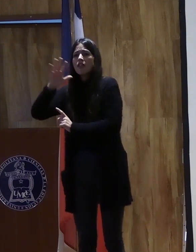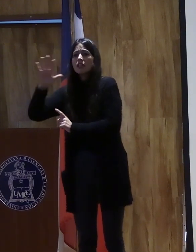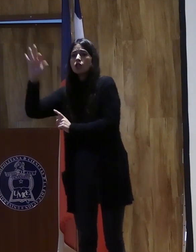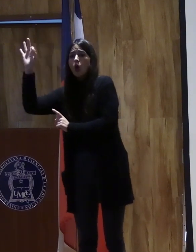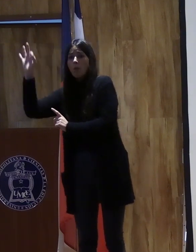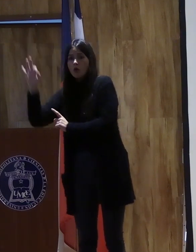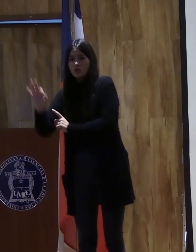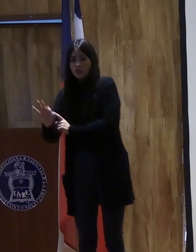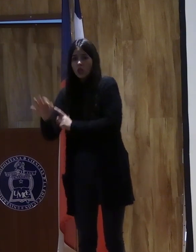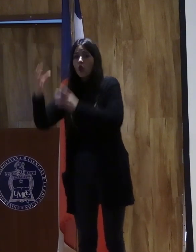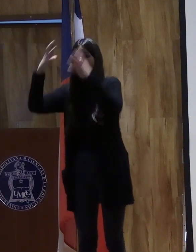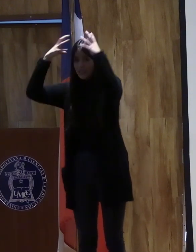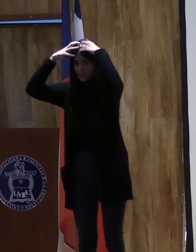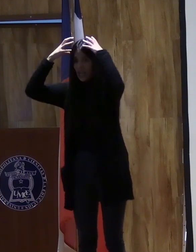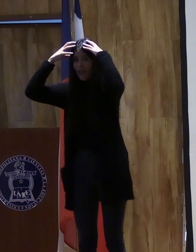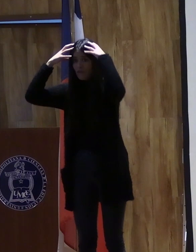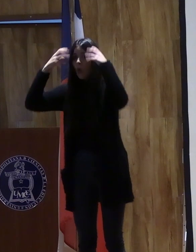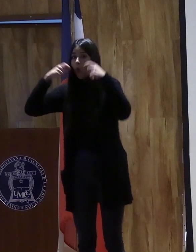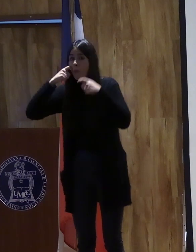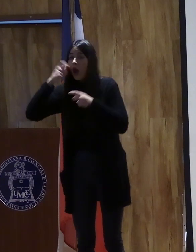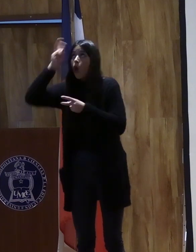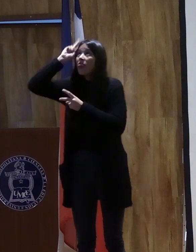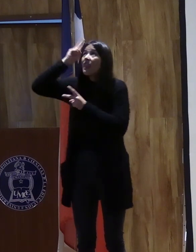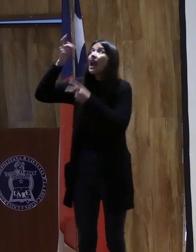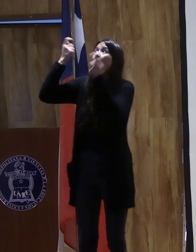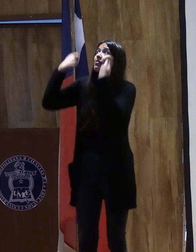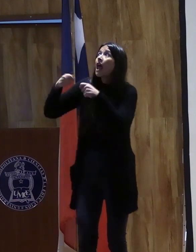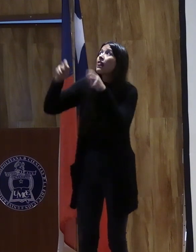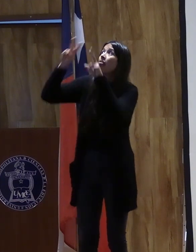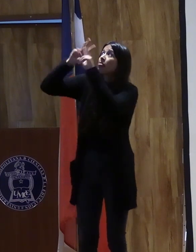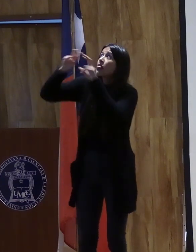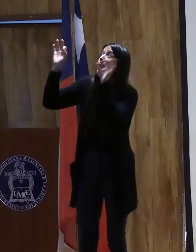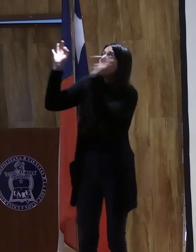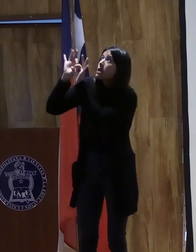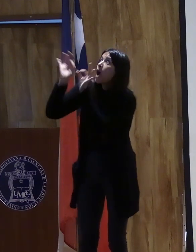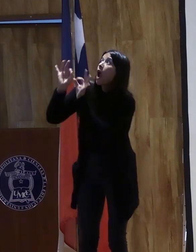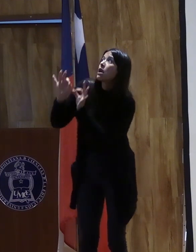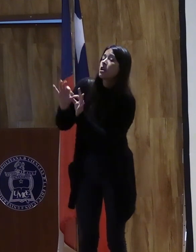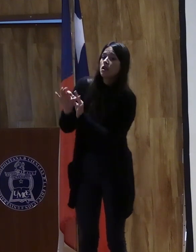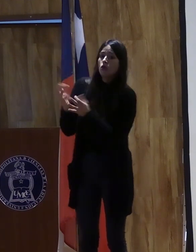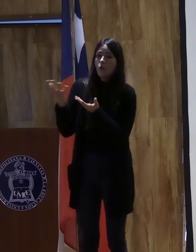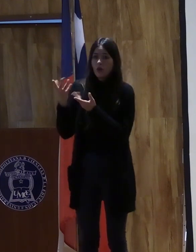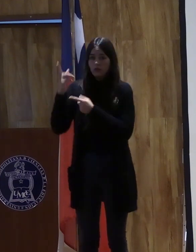95% con el cerebro humano, no con el objeto allá.